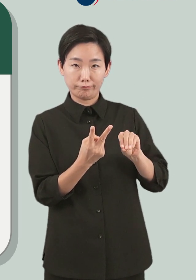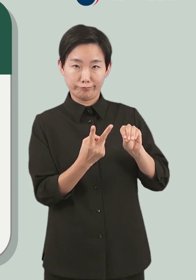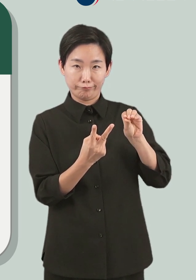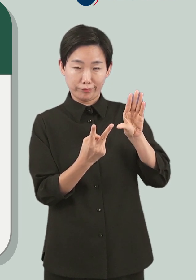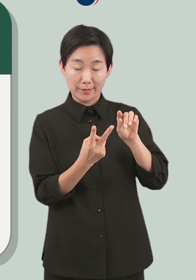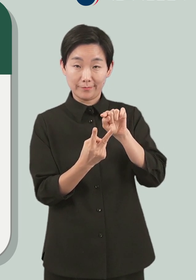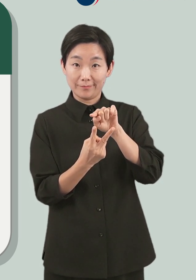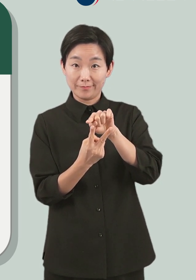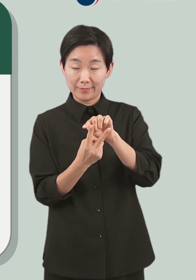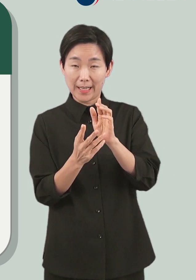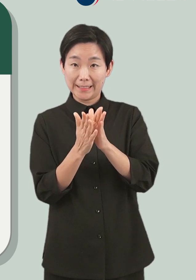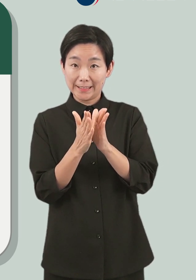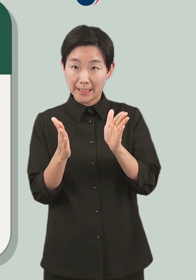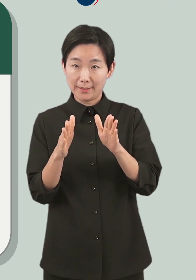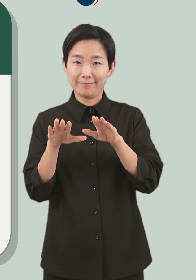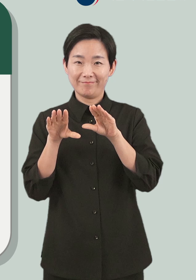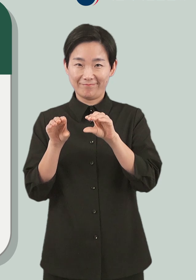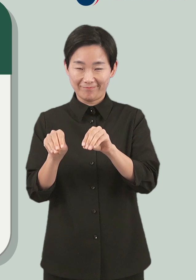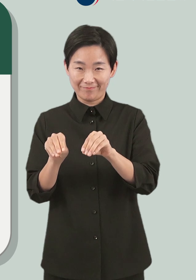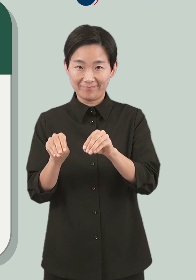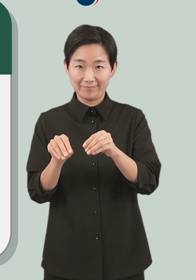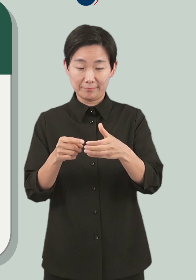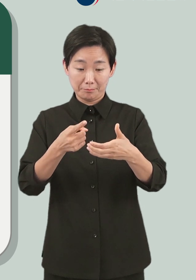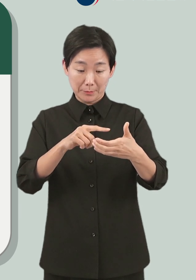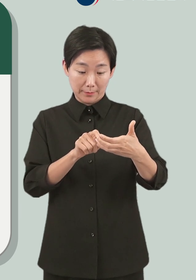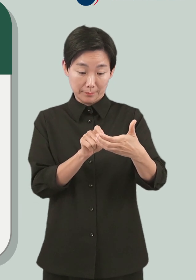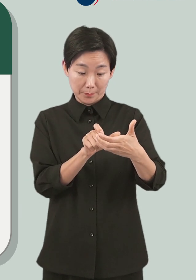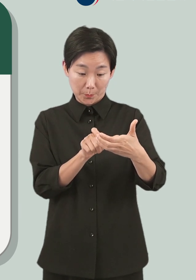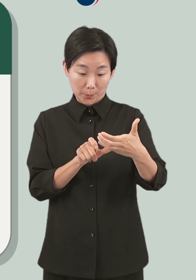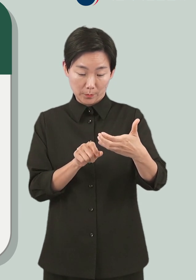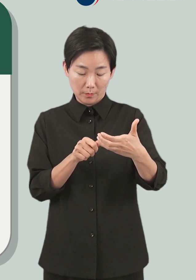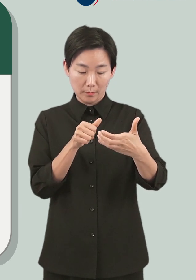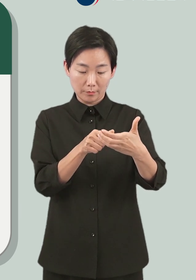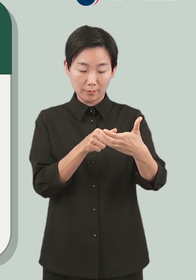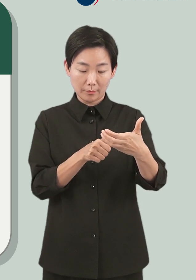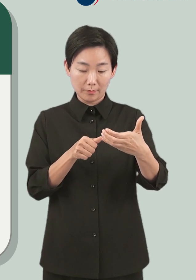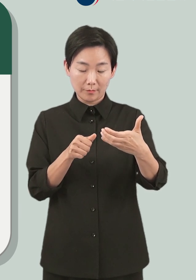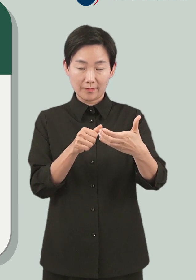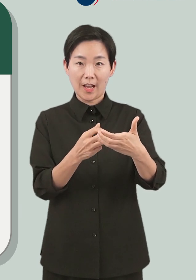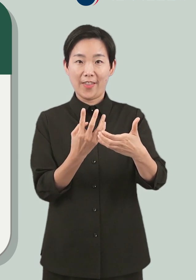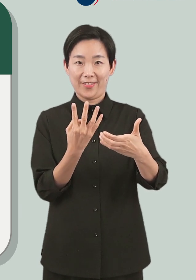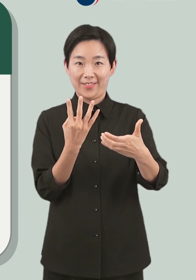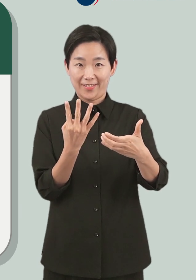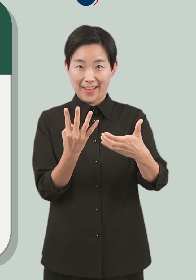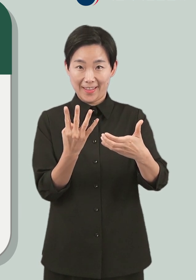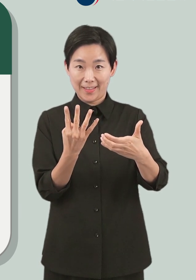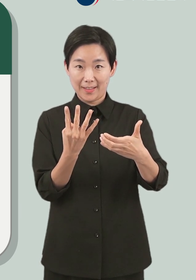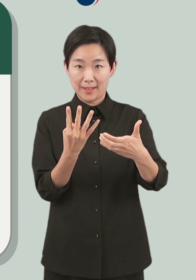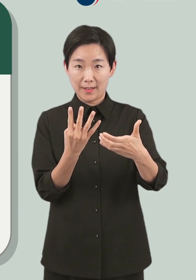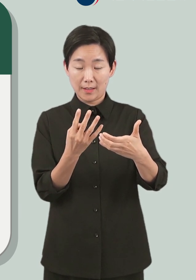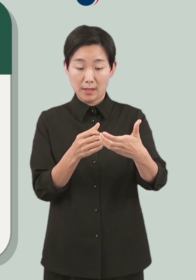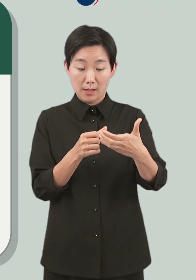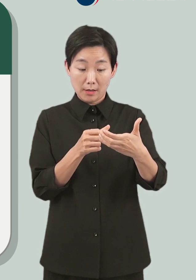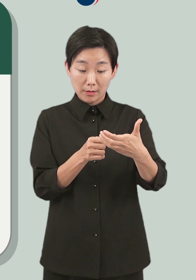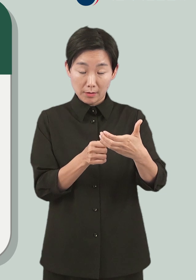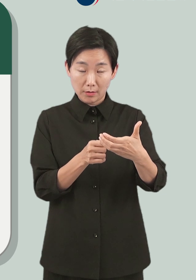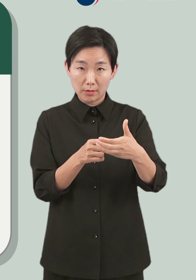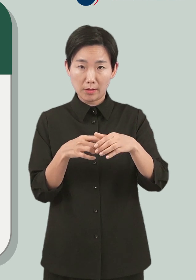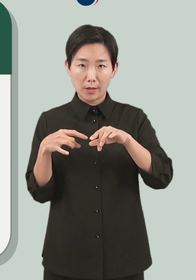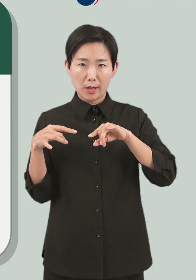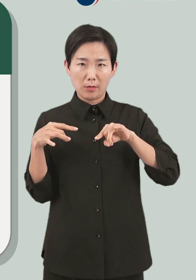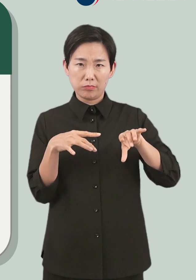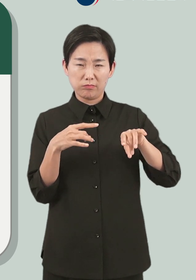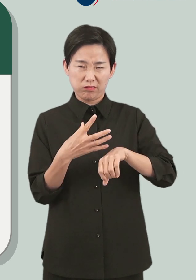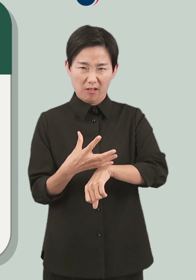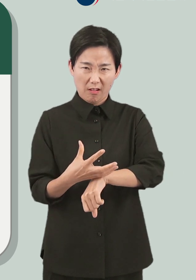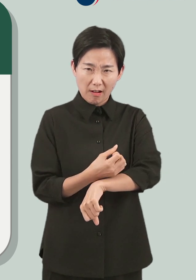본체 아래쪽에는 4개의 화살표 버튼이 있습니다. 이 화살표 버튼으로 저주파 자극 강도를 조절하거나